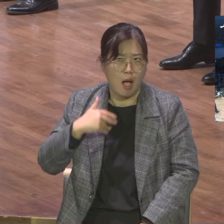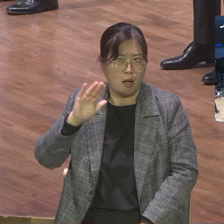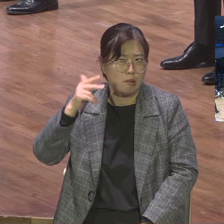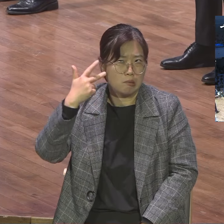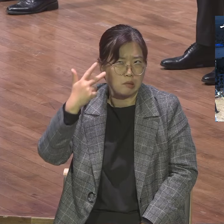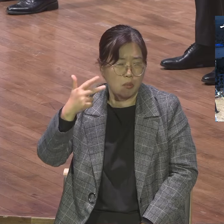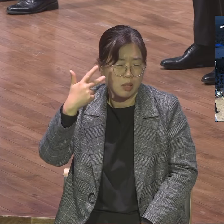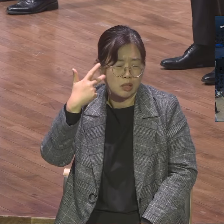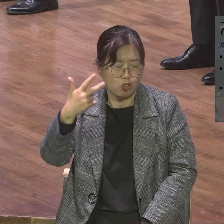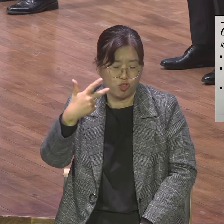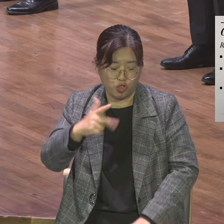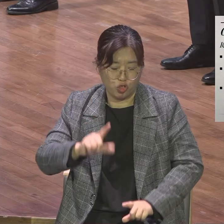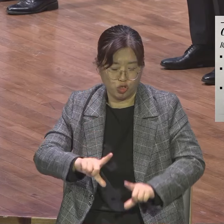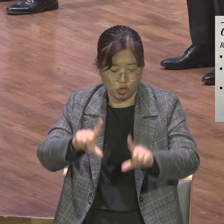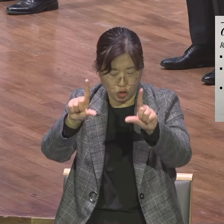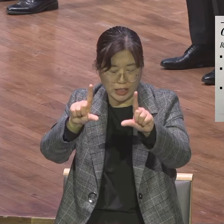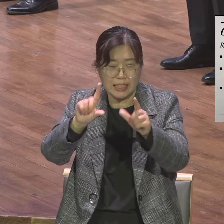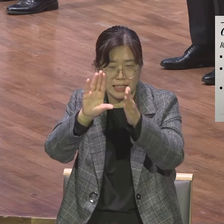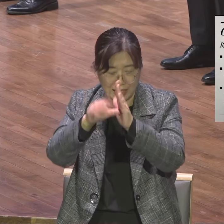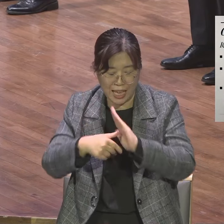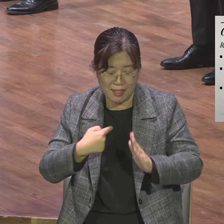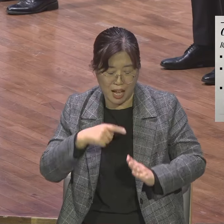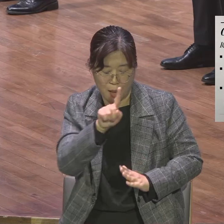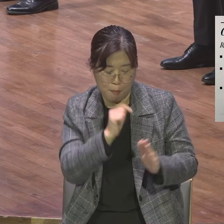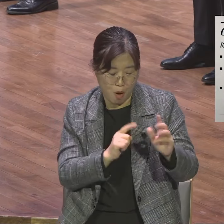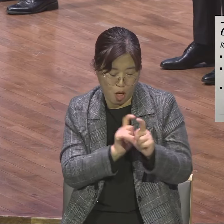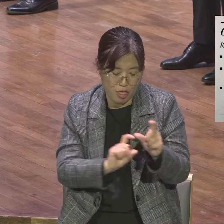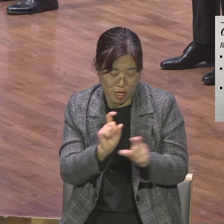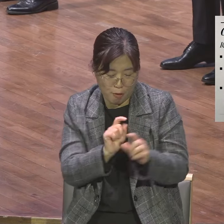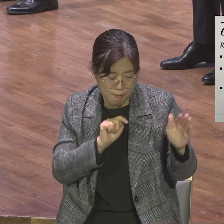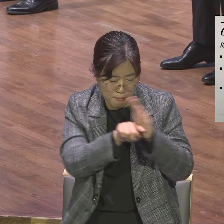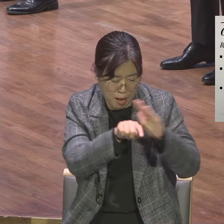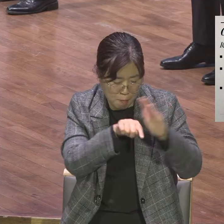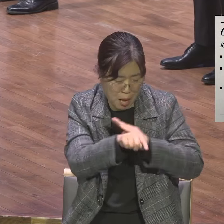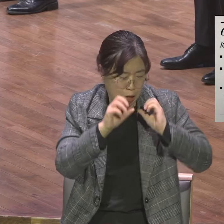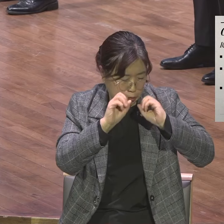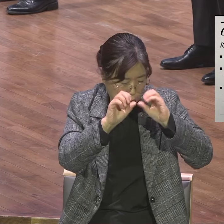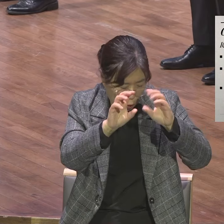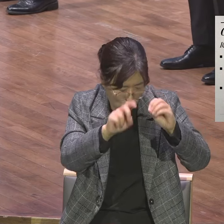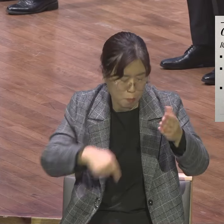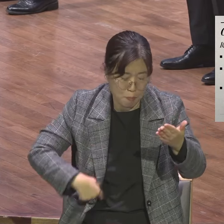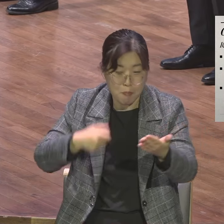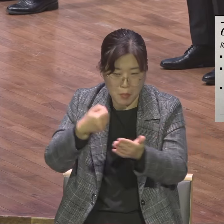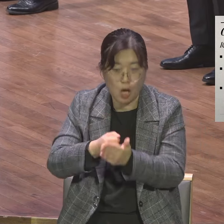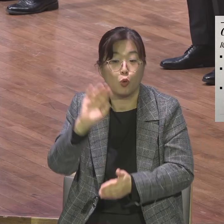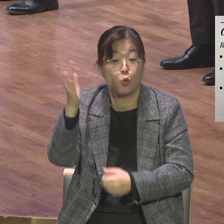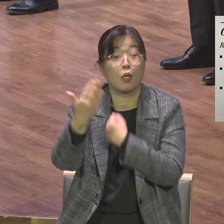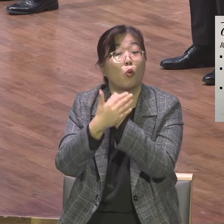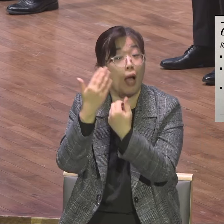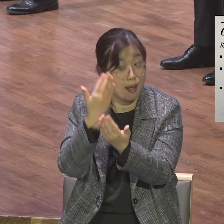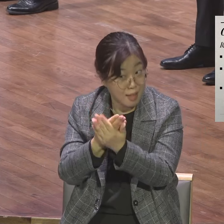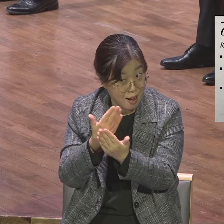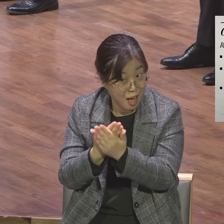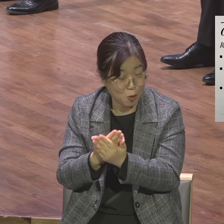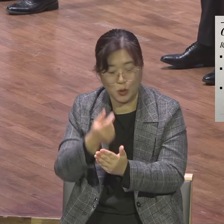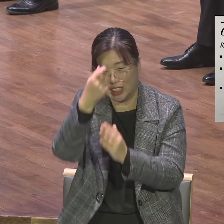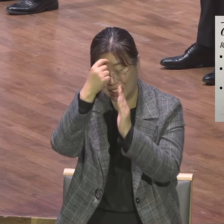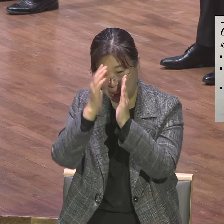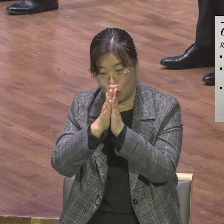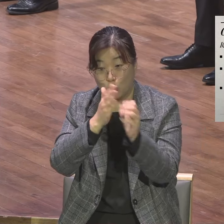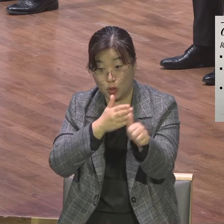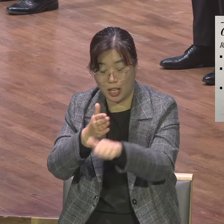하나님, 장결자 대신자에게 한 번 더 하나님의 사랑과 예배를 선물하게 하여 주시옵소서. 참 진리